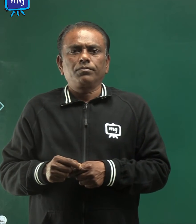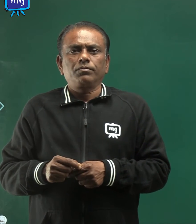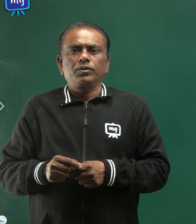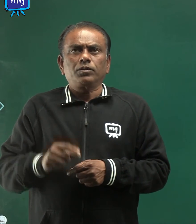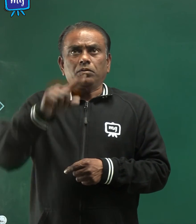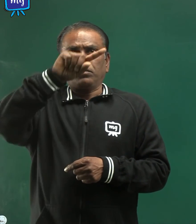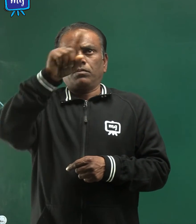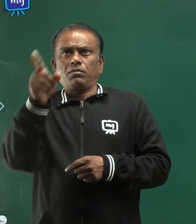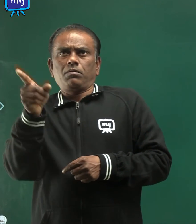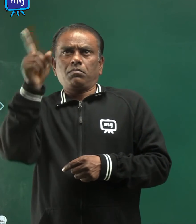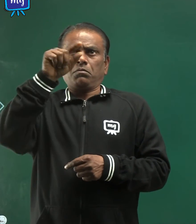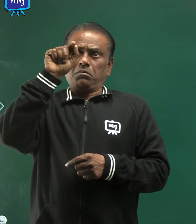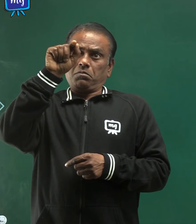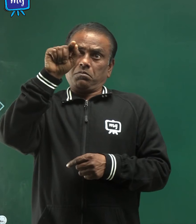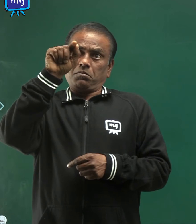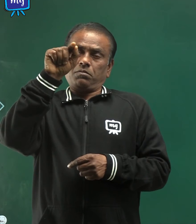कटान बिंदु